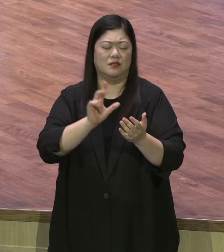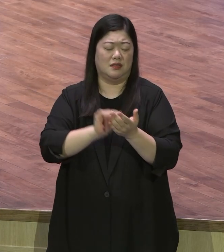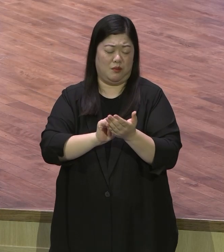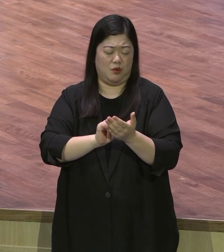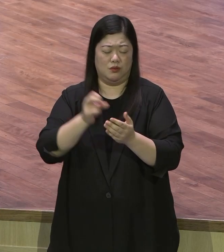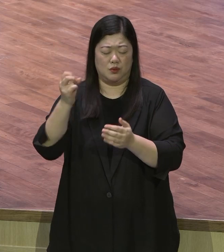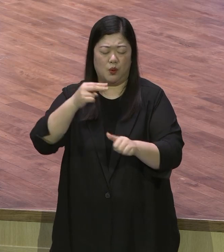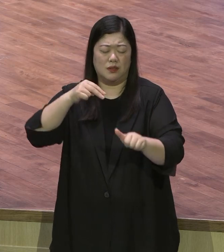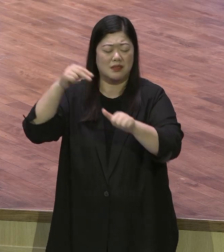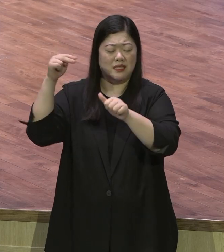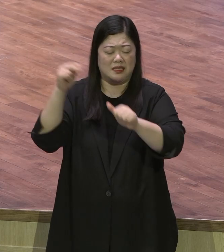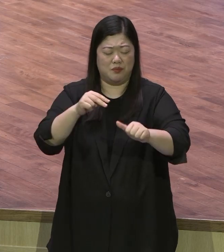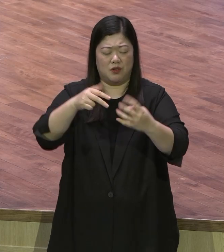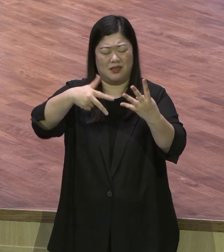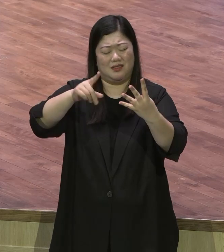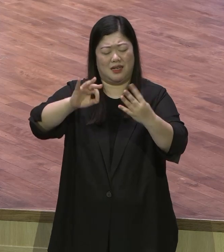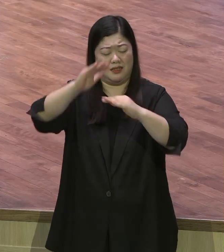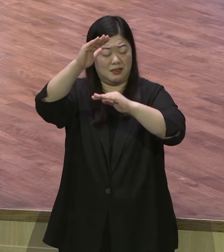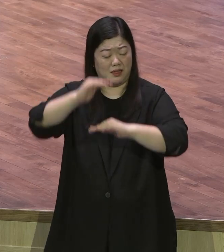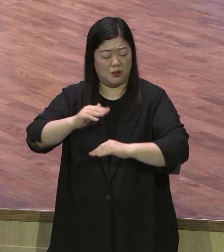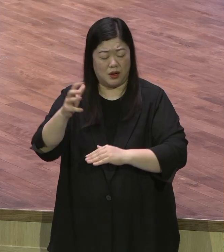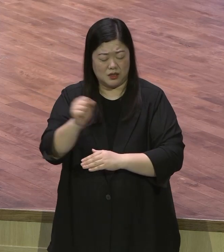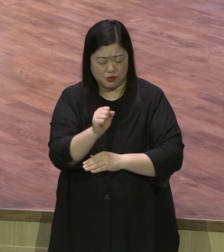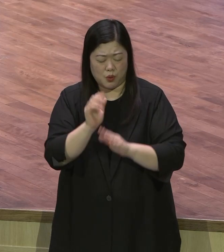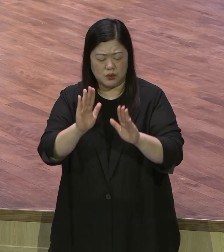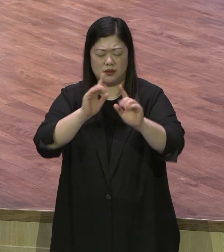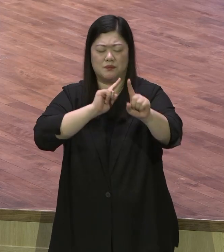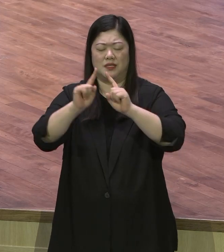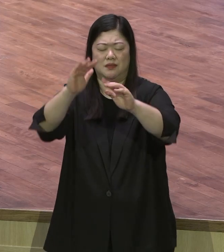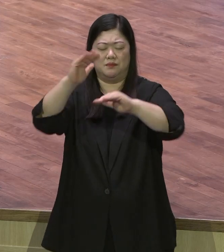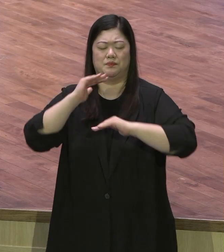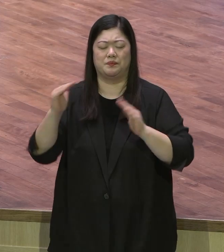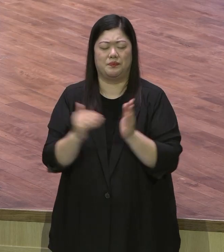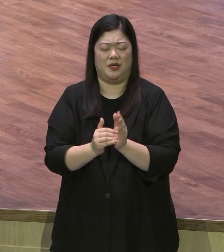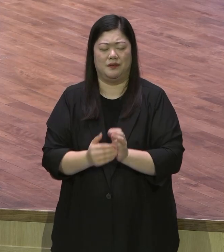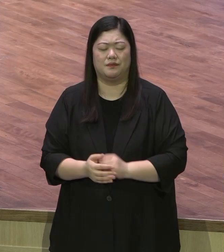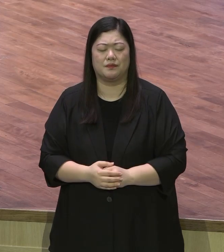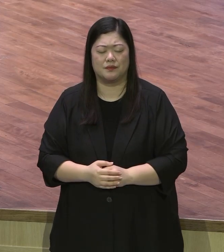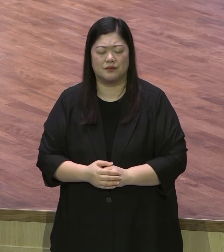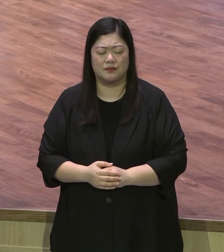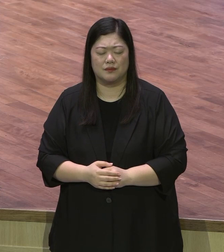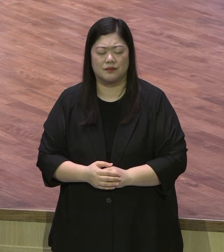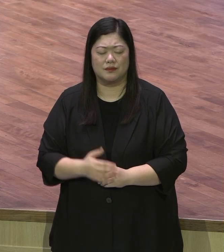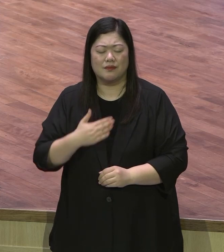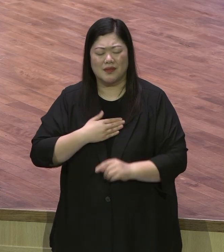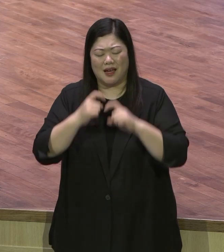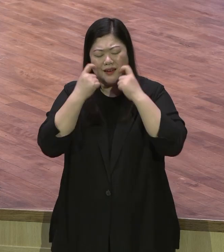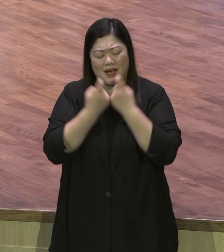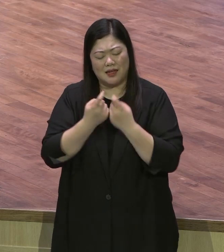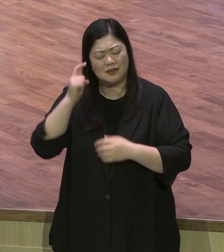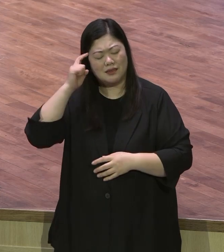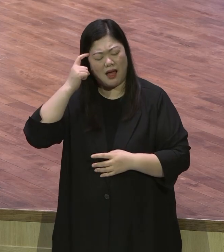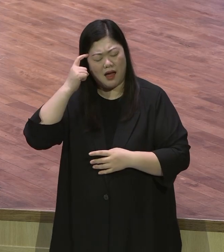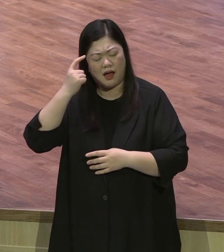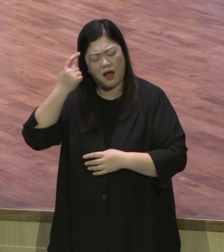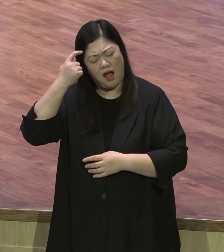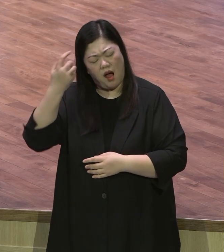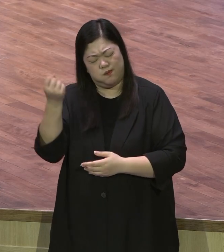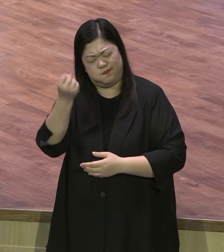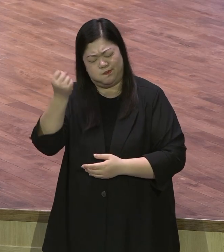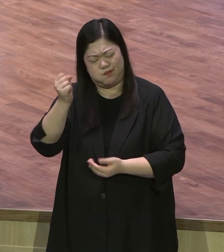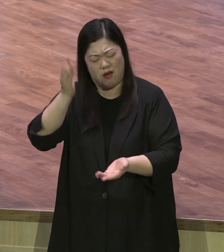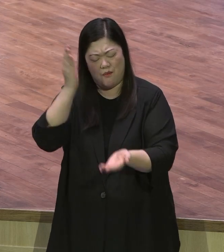말씀을 통해서 우리가 금요일마다 이 말씀을 묵상하면서 우리 개인이 예태를 벗고 세태를 갖추고